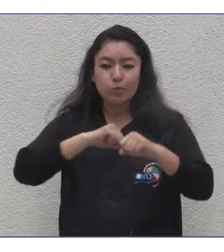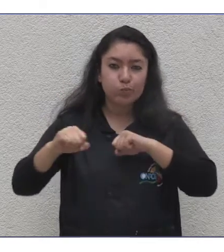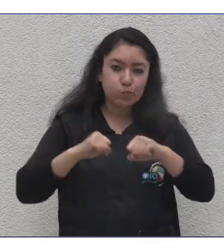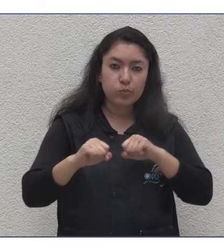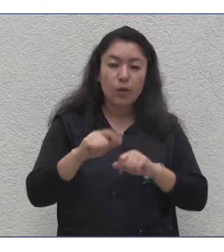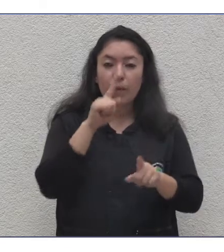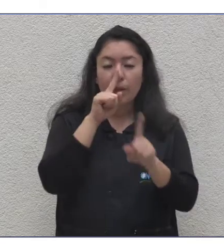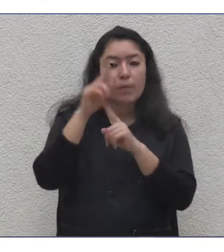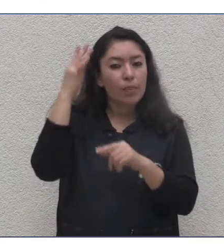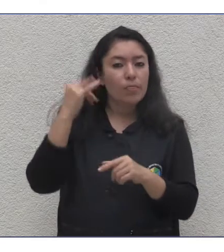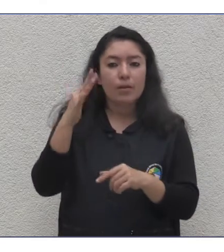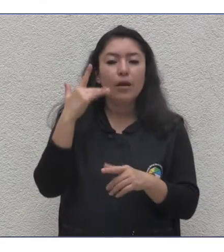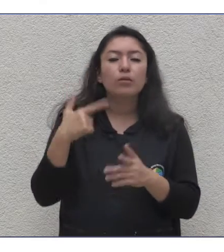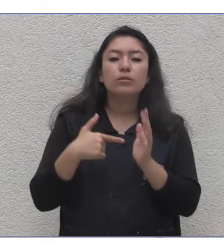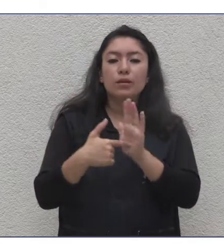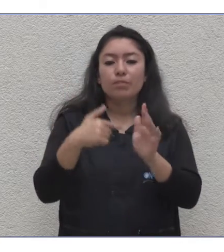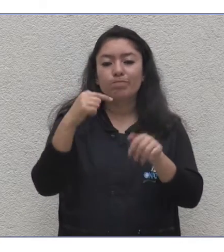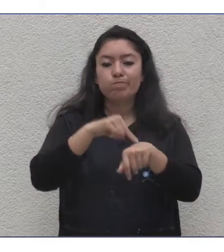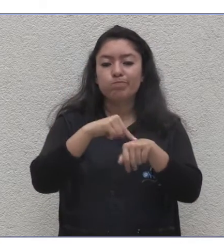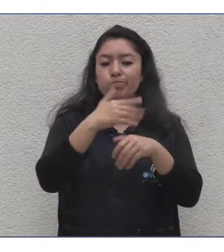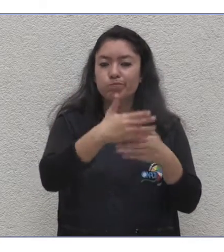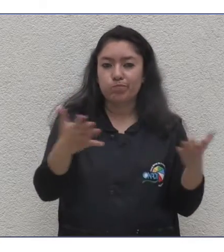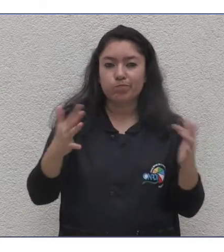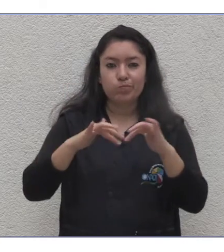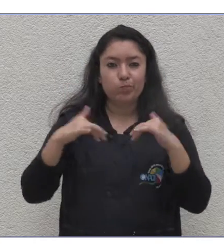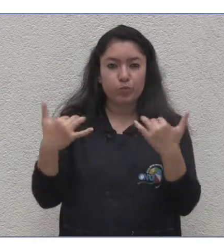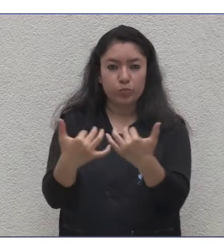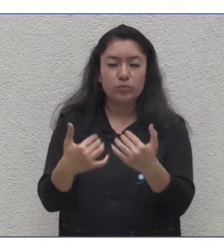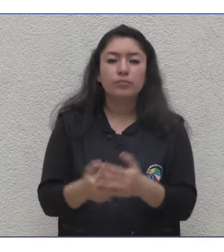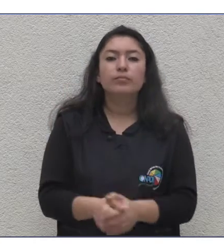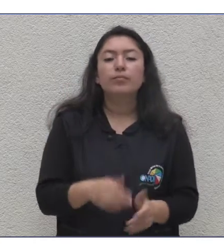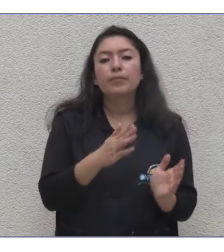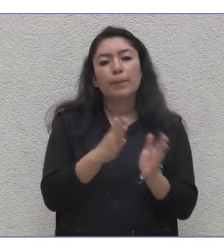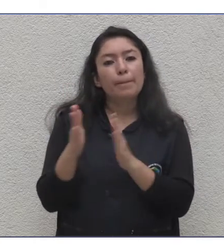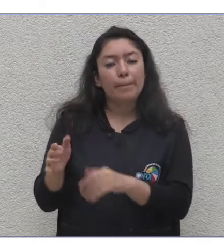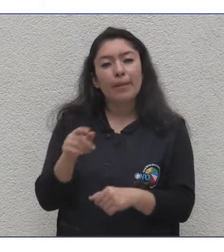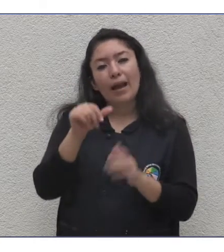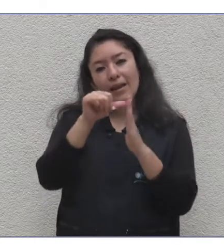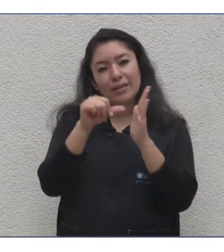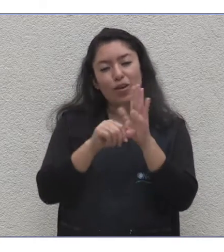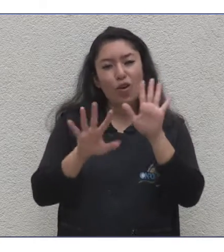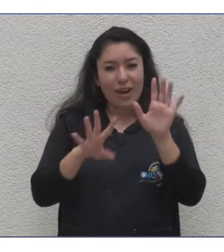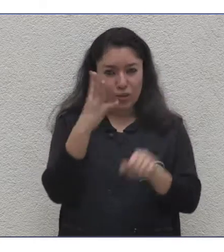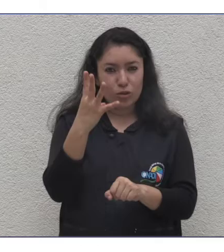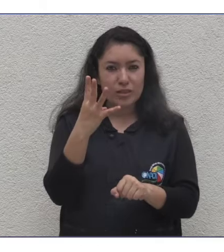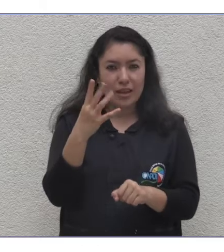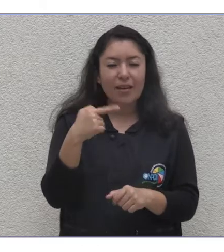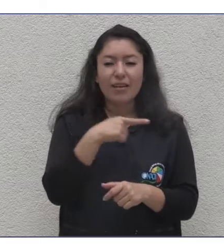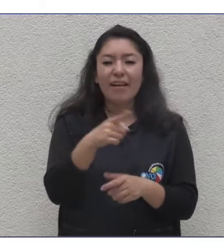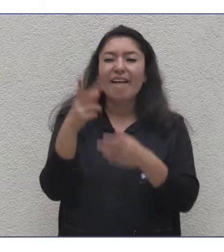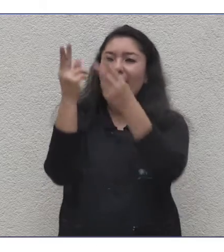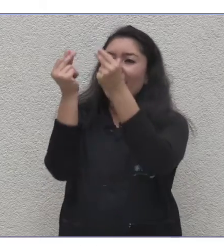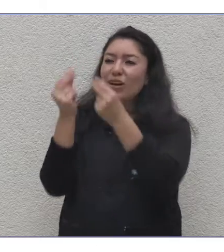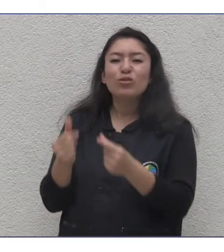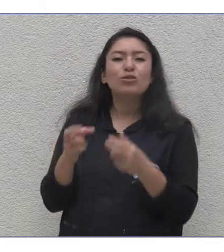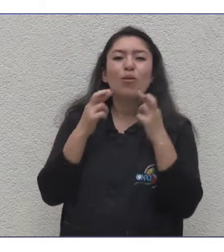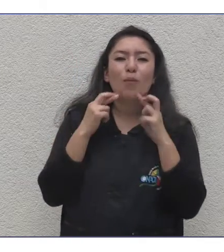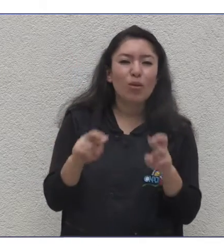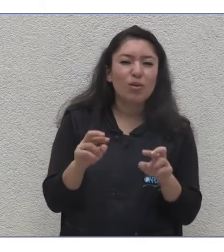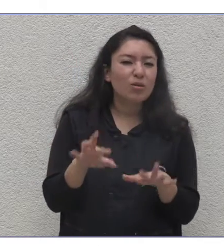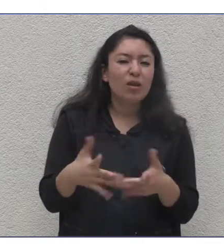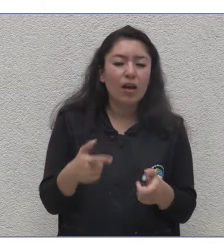trabajo, diario de las sesiones plenarias. Artículo 14. Recursos públicos. Las organizaciones